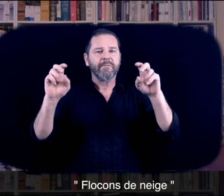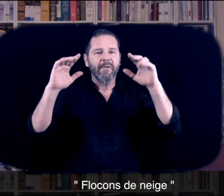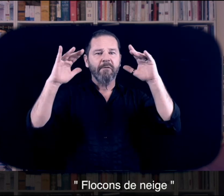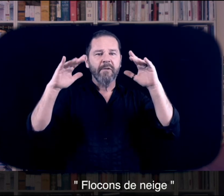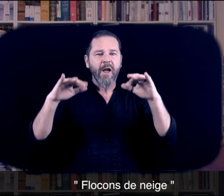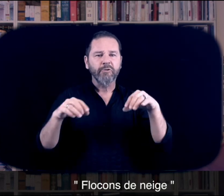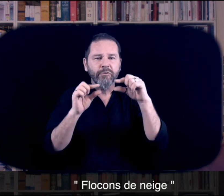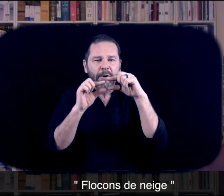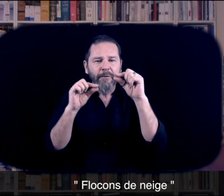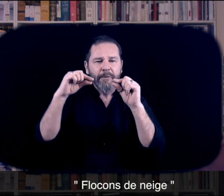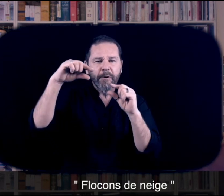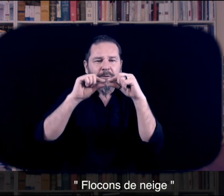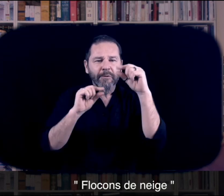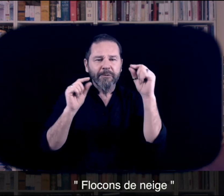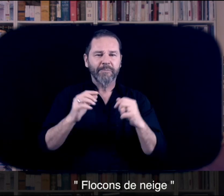Flocons de neige.